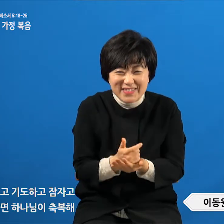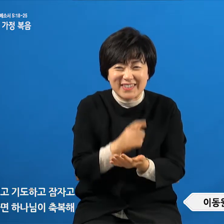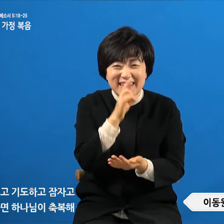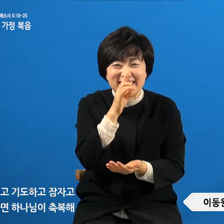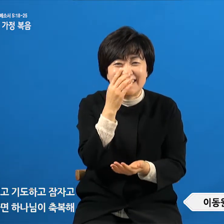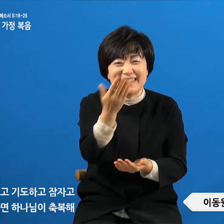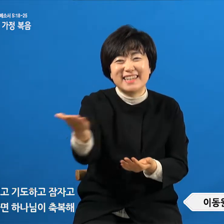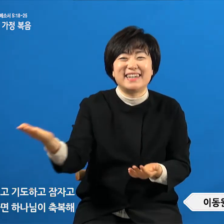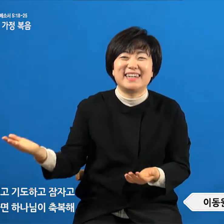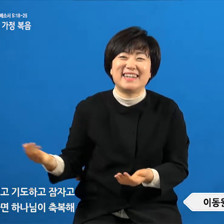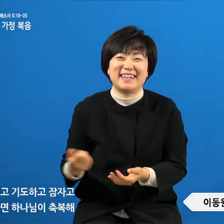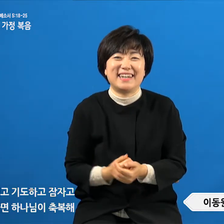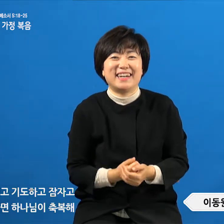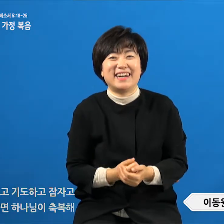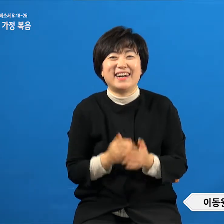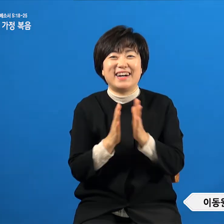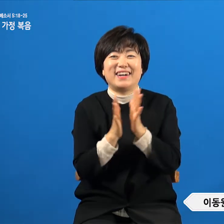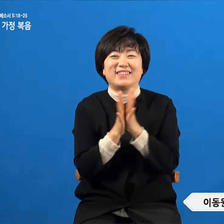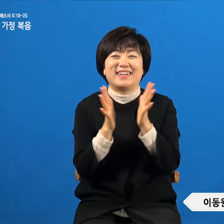되세요?